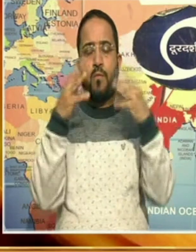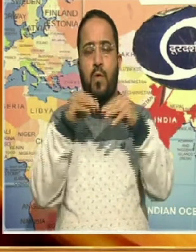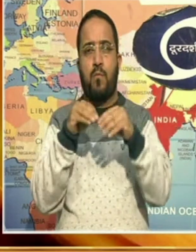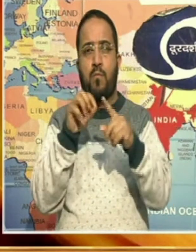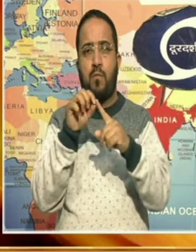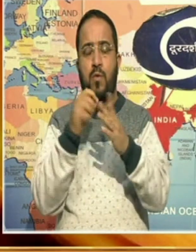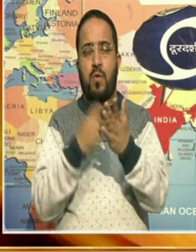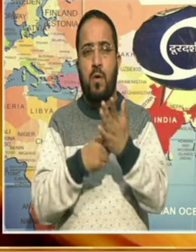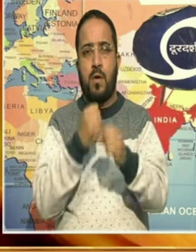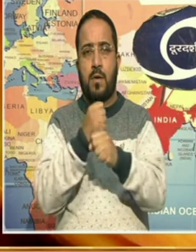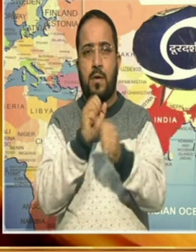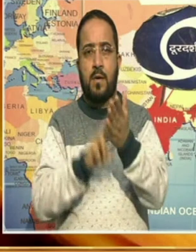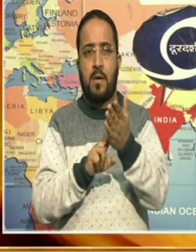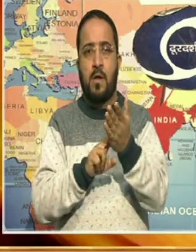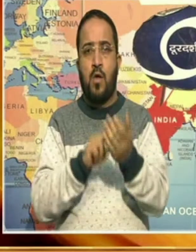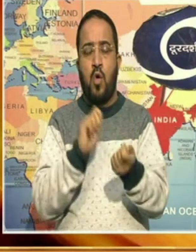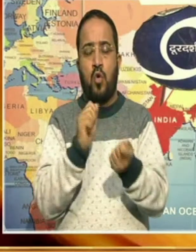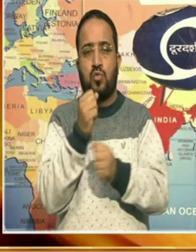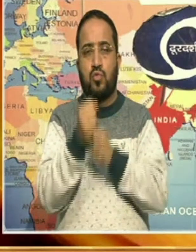ساتھ کھیل